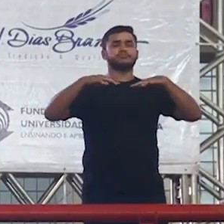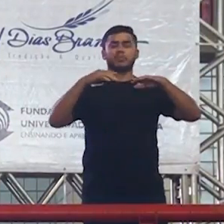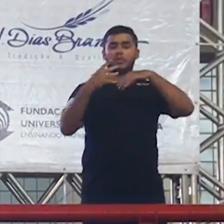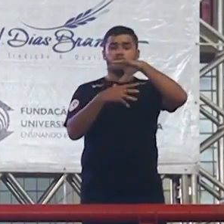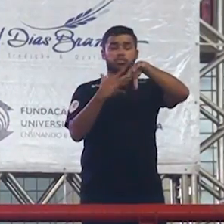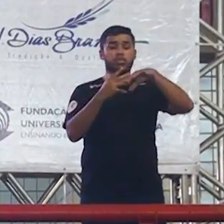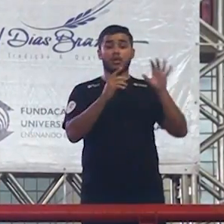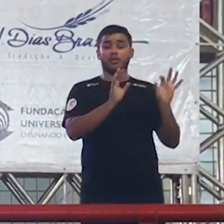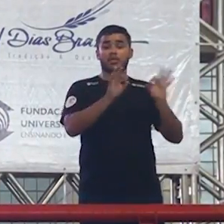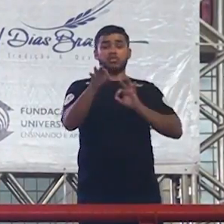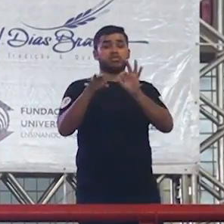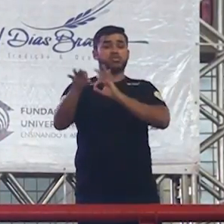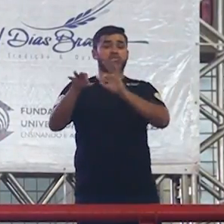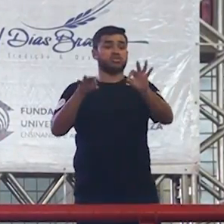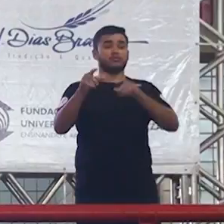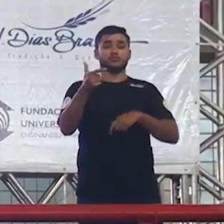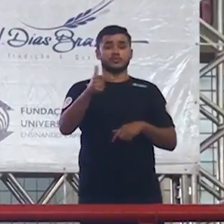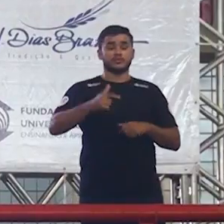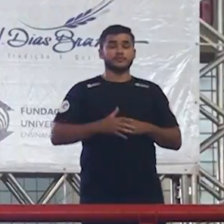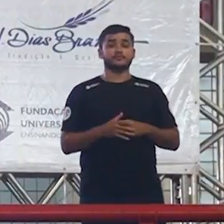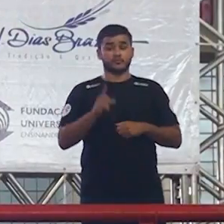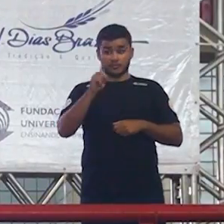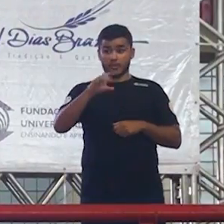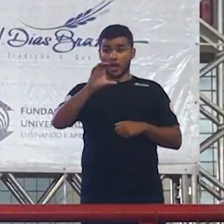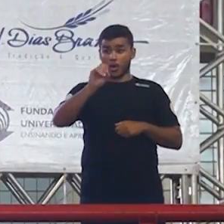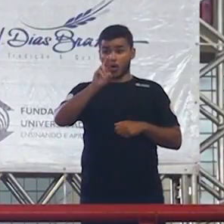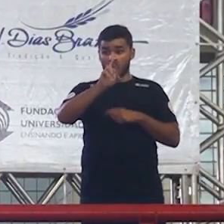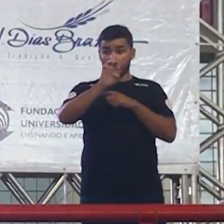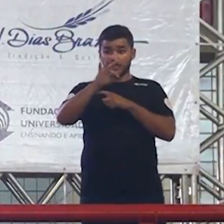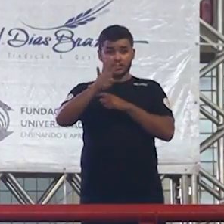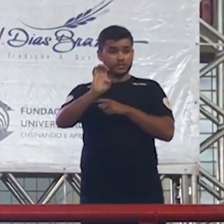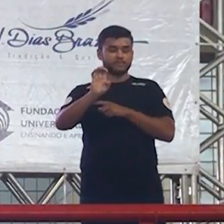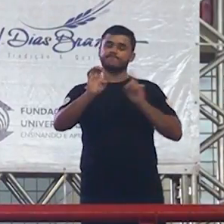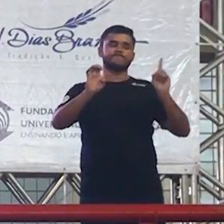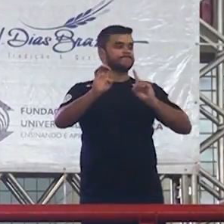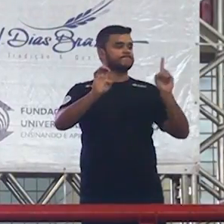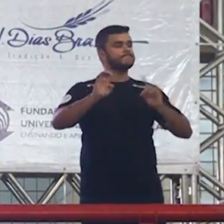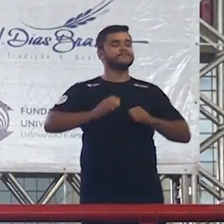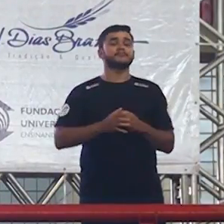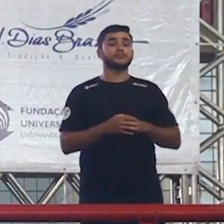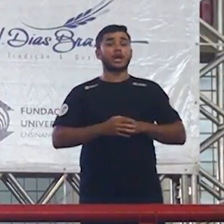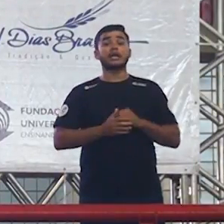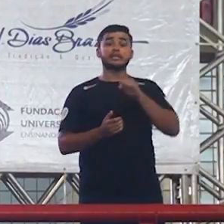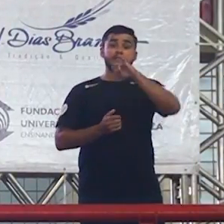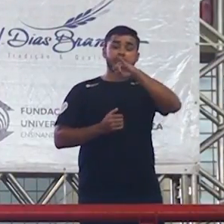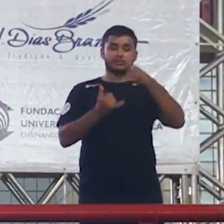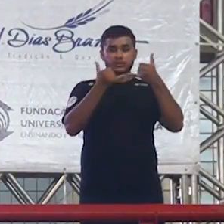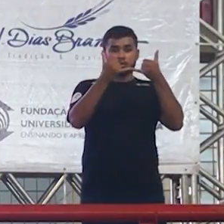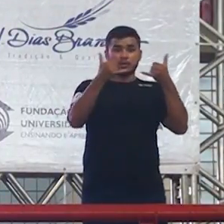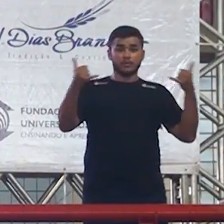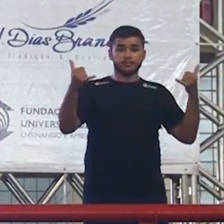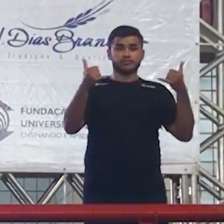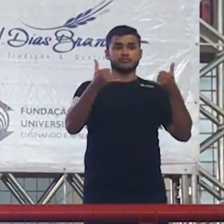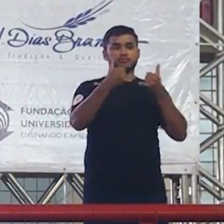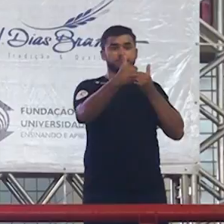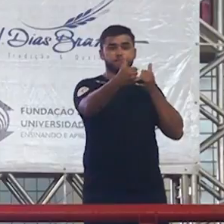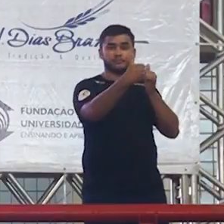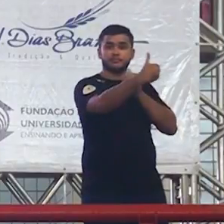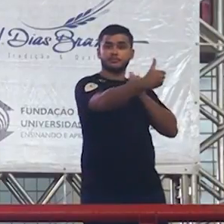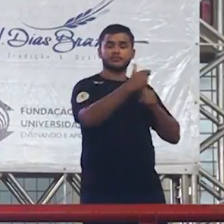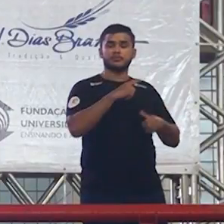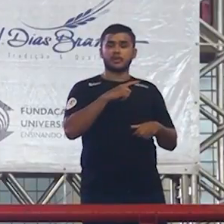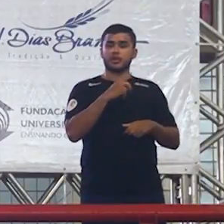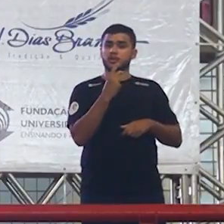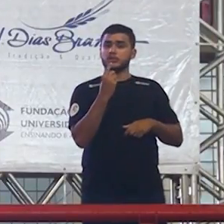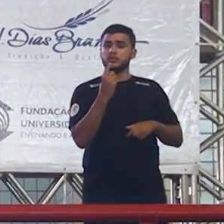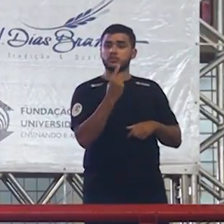Desorganizado. É corrente elétrica? Não. Se eu ligar esse metal a 2 potenciais diferentes, o que acontece